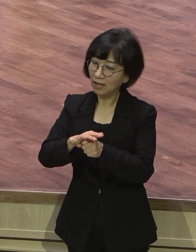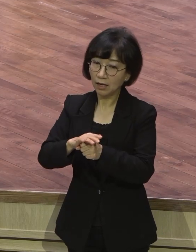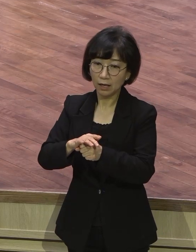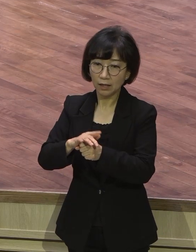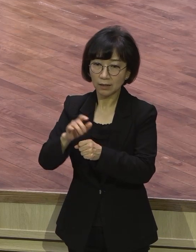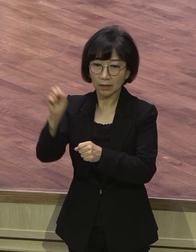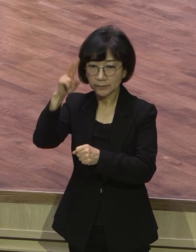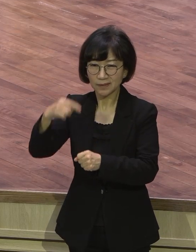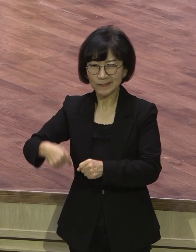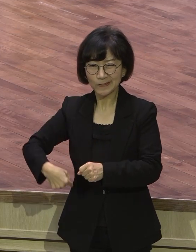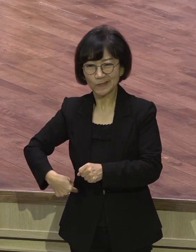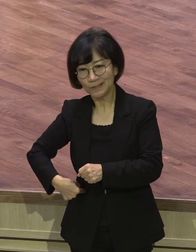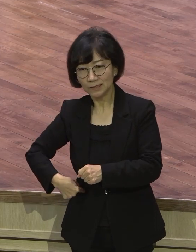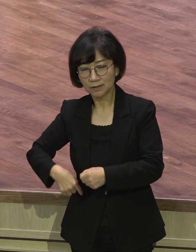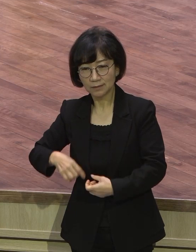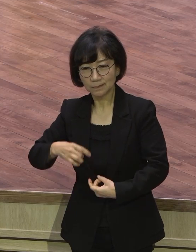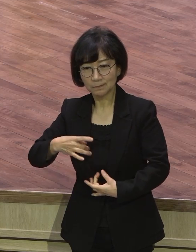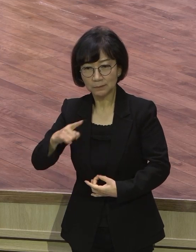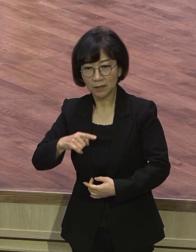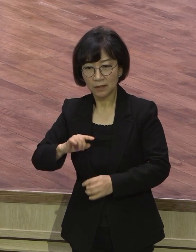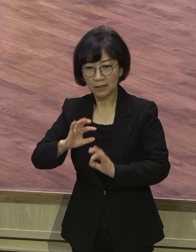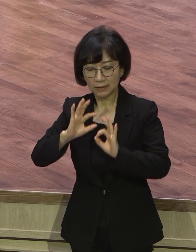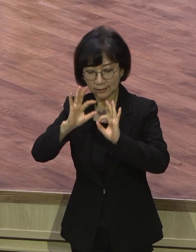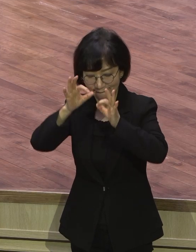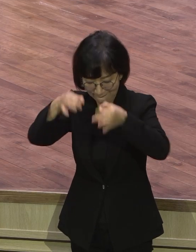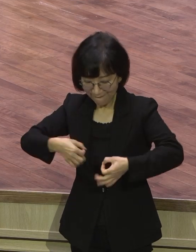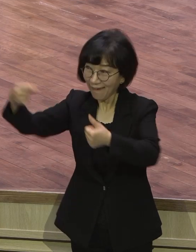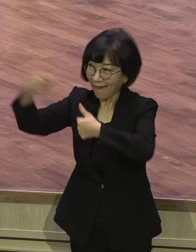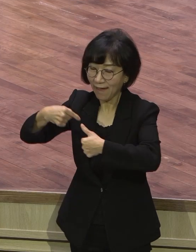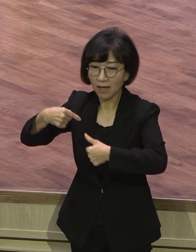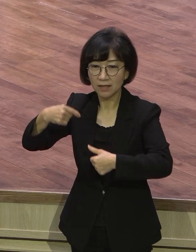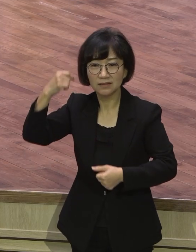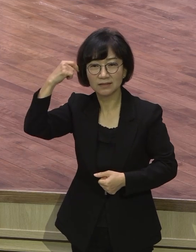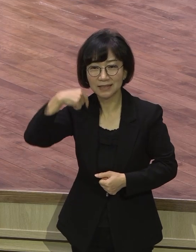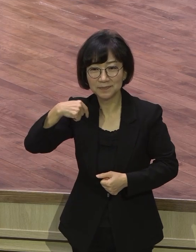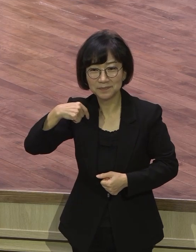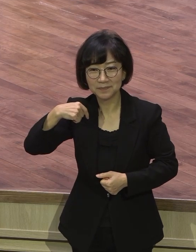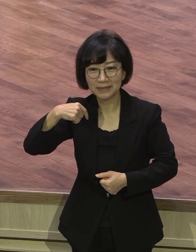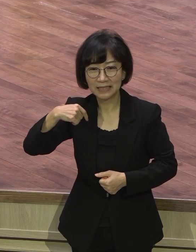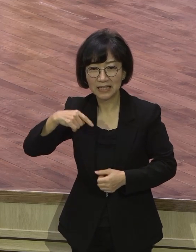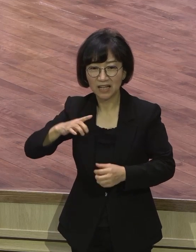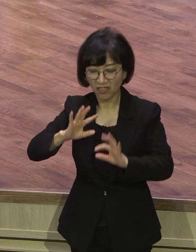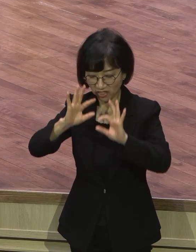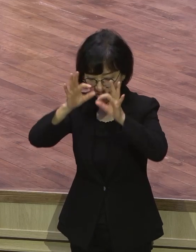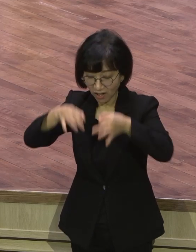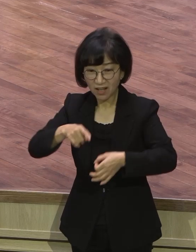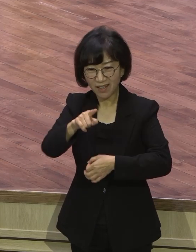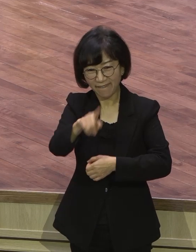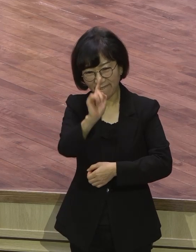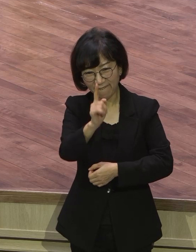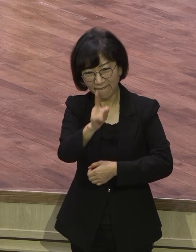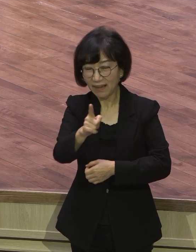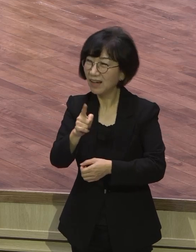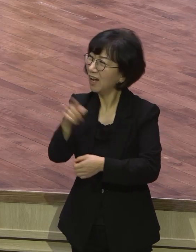꼬라지를 알아라. 저는 언제나 그랬어요. 네 꼬라지 경상도 말입니다. 네 꼬라지를 알아라.